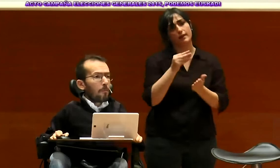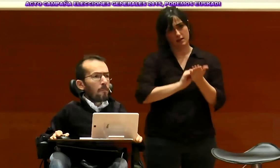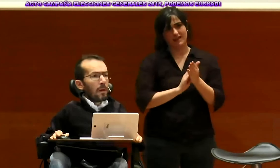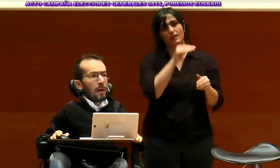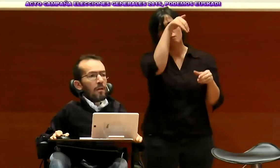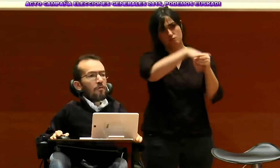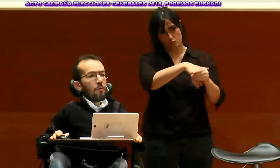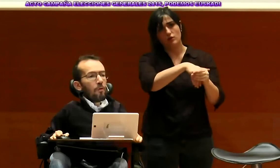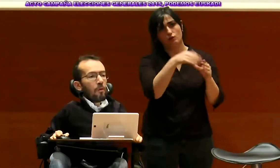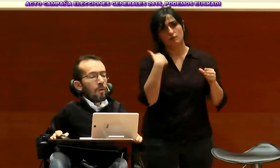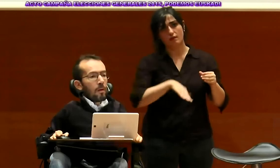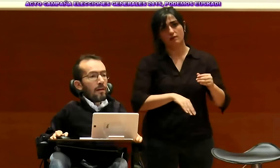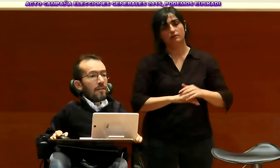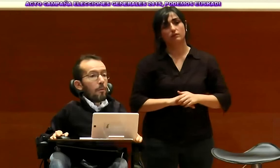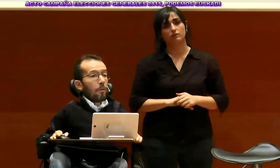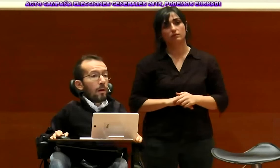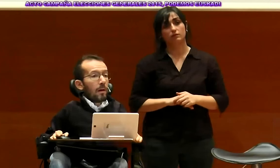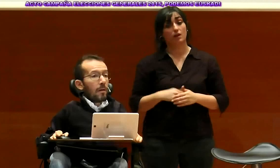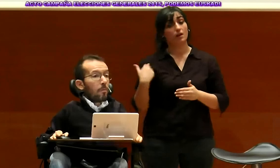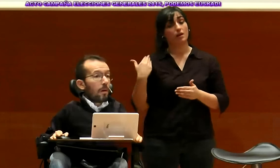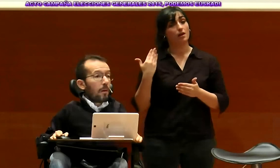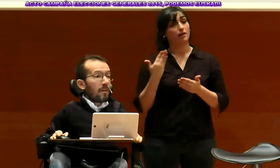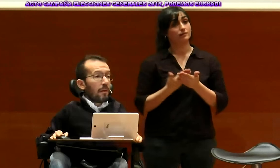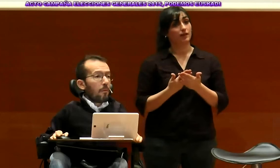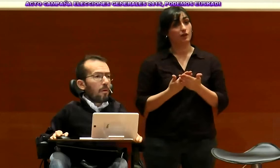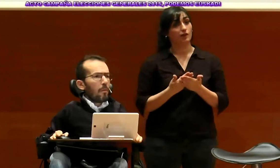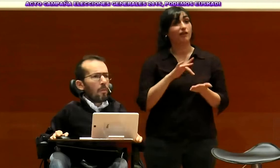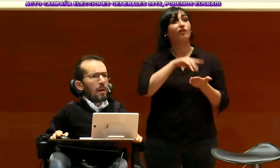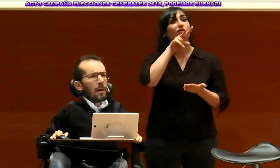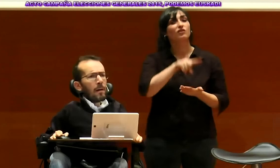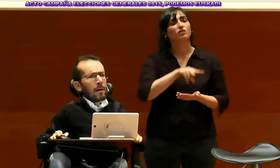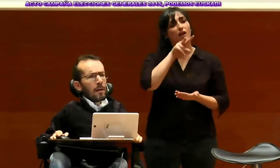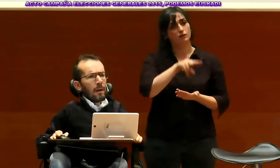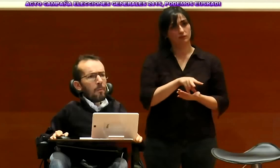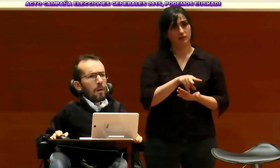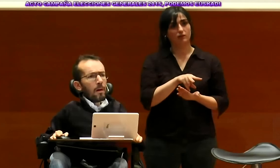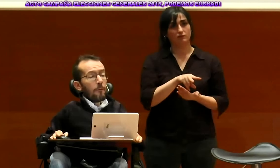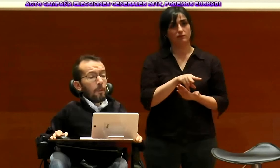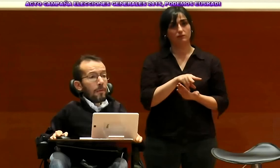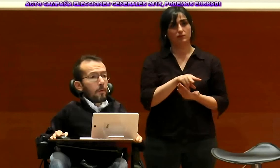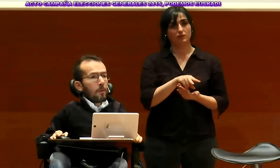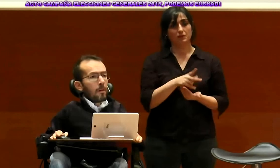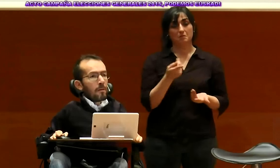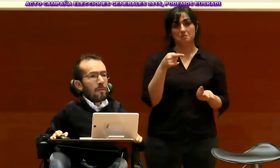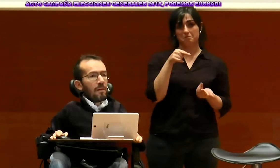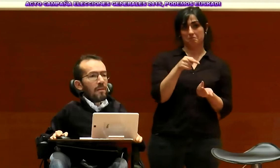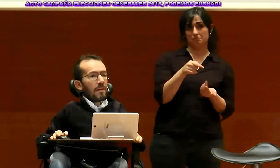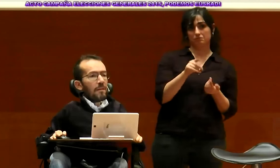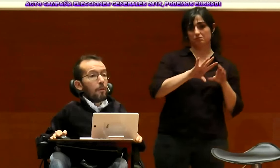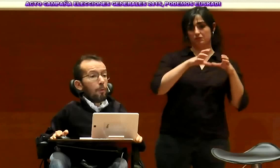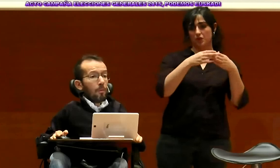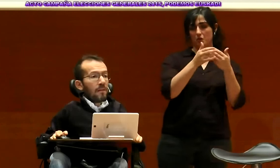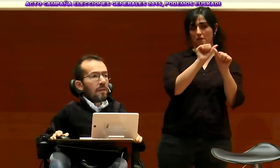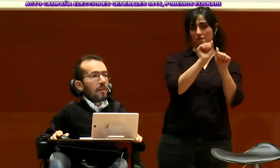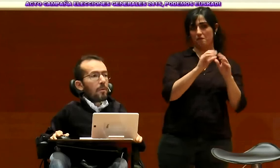votado. Eso hasta ahora nunca había pasado, que una formación se